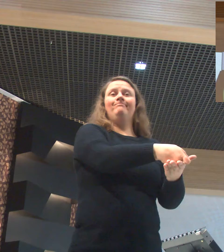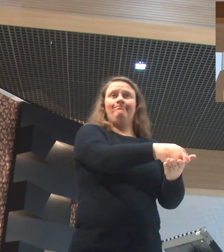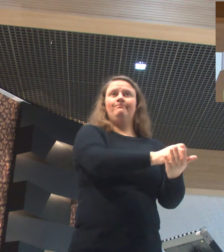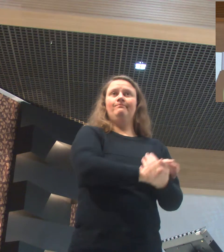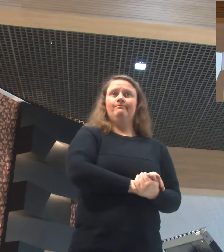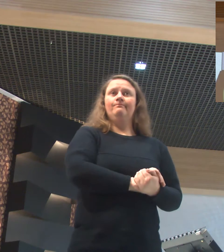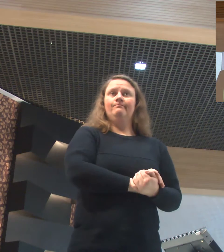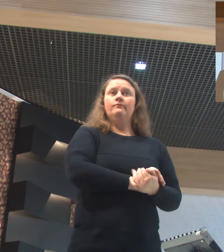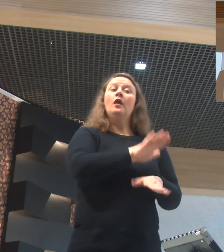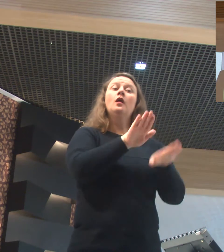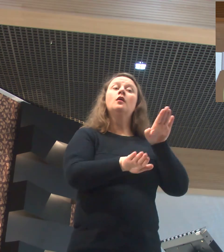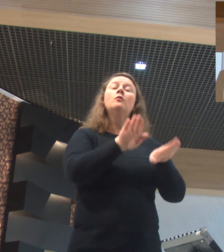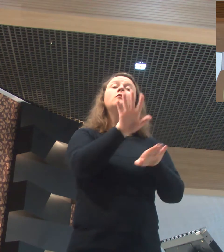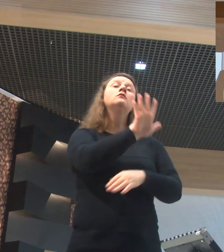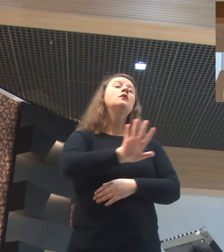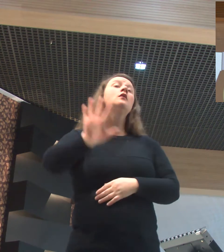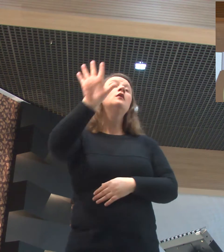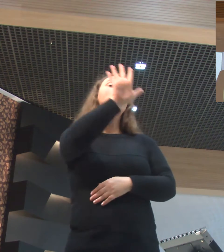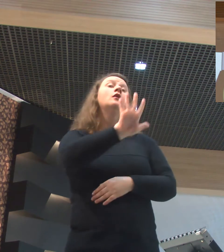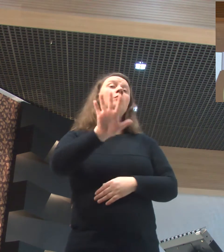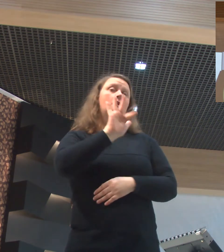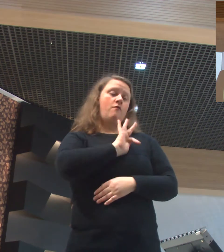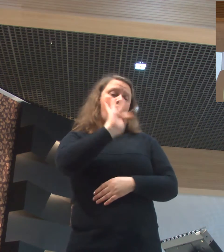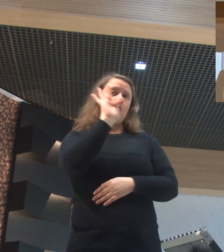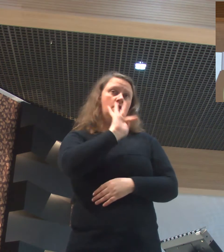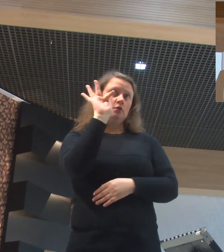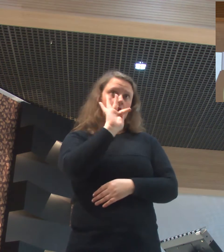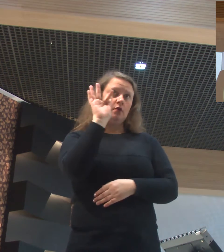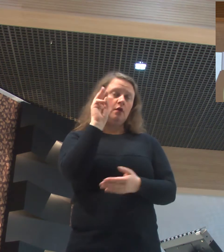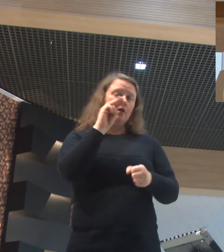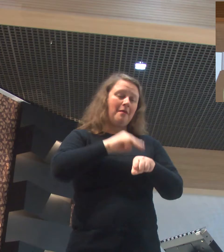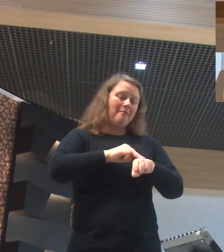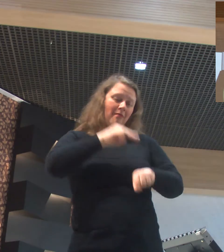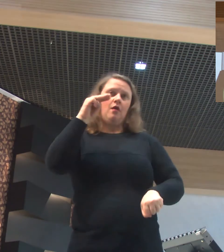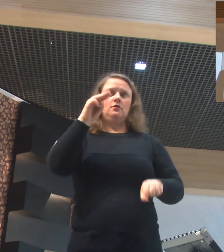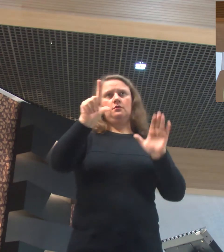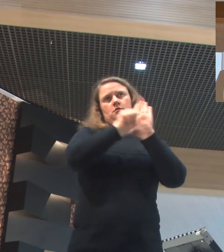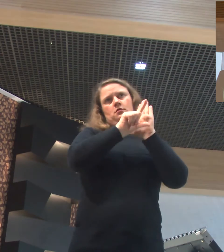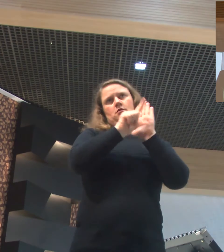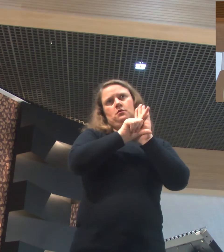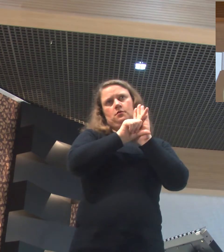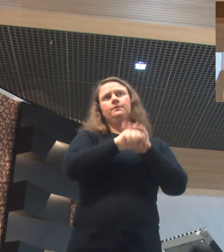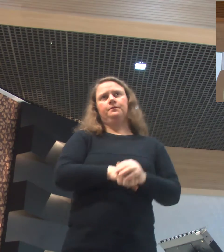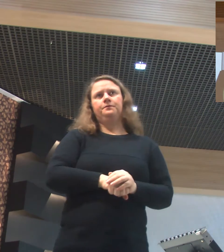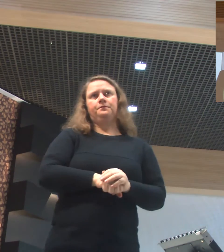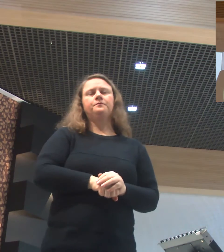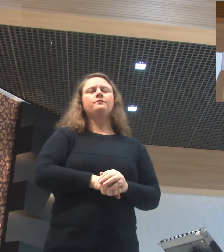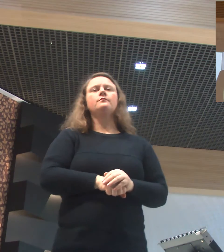Então, essa é mais ou menos uma figura dos fariseus, dos mestres da lei. Depois a gente fala um pouquinho mais sobre